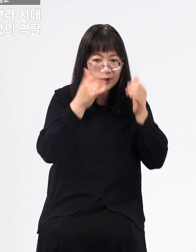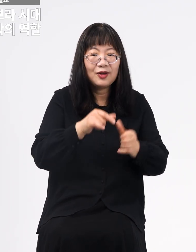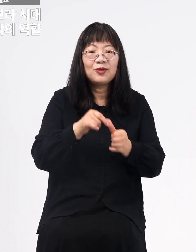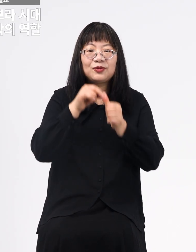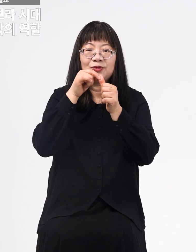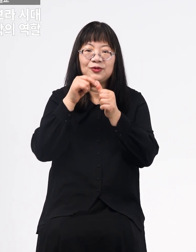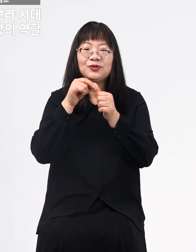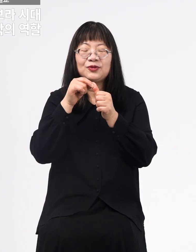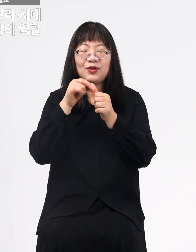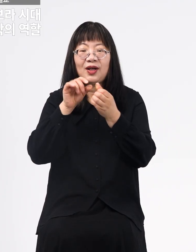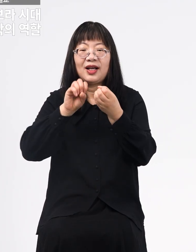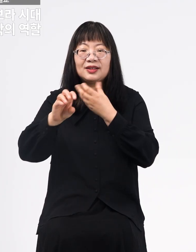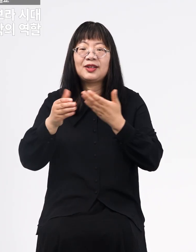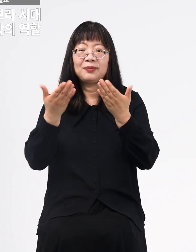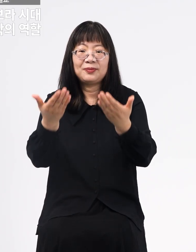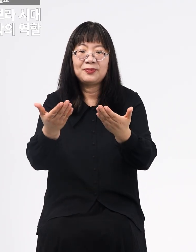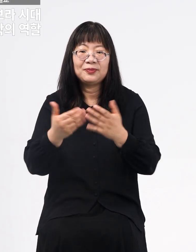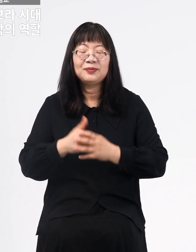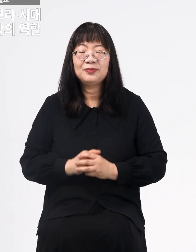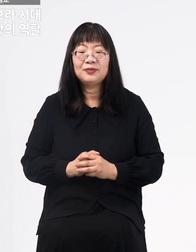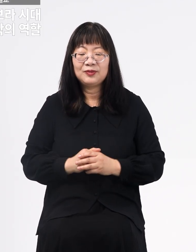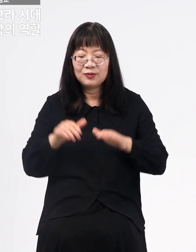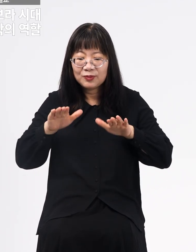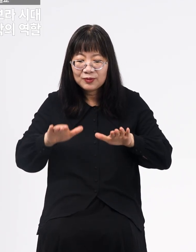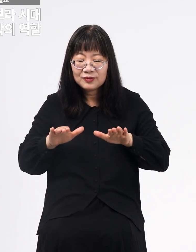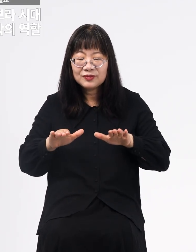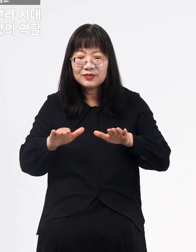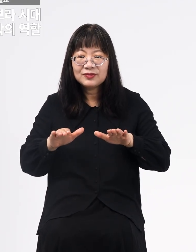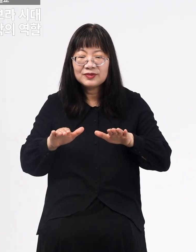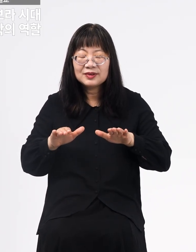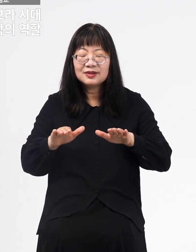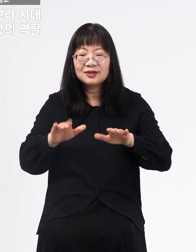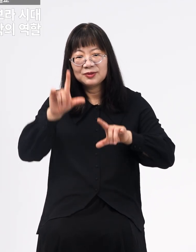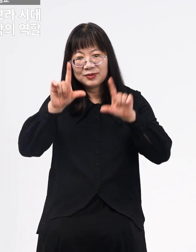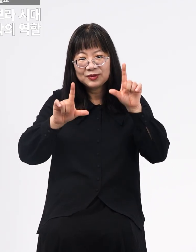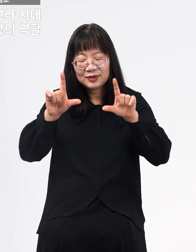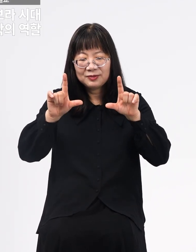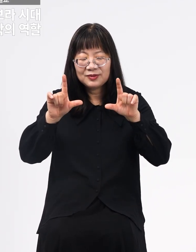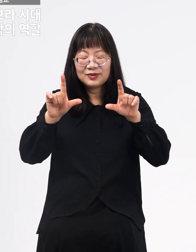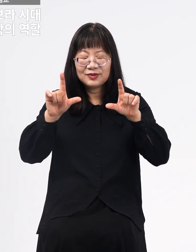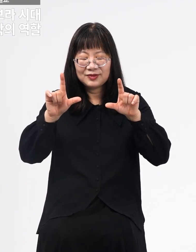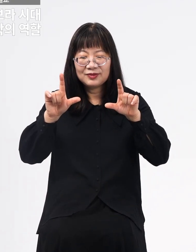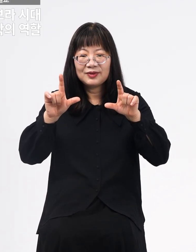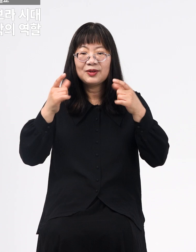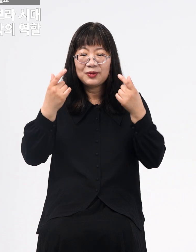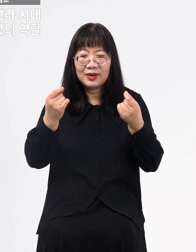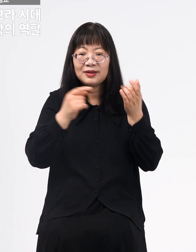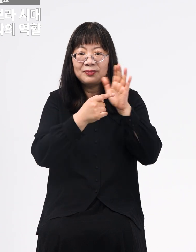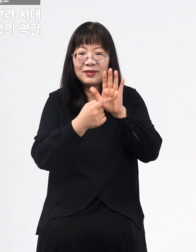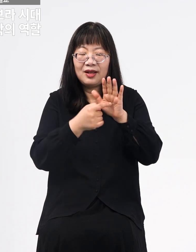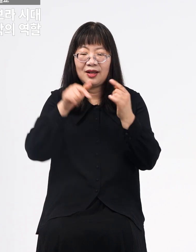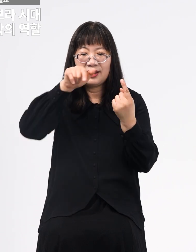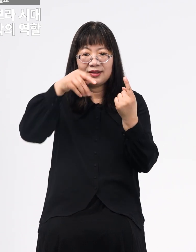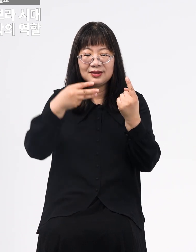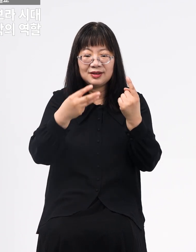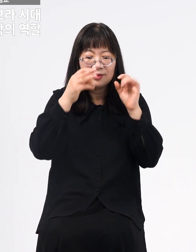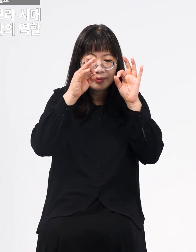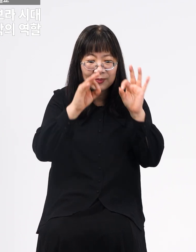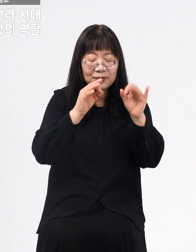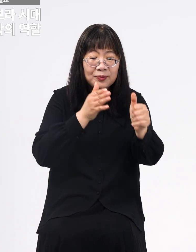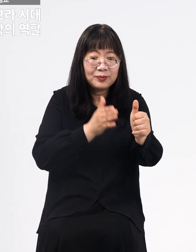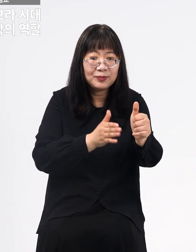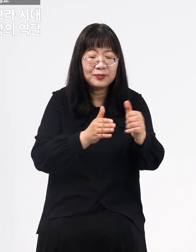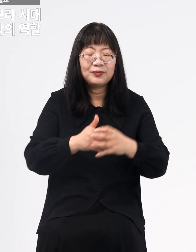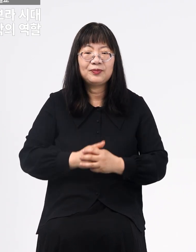건져주시고 들으십니다. 자, 오늘도 그 패턴이 여지없이 드러나는데 1절을 보시면 이렇게 되어